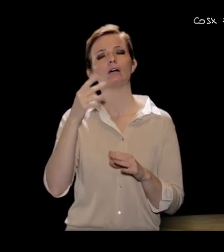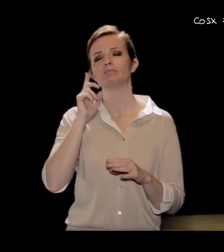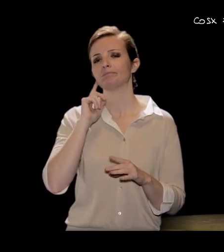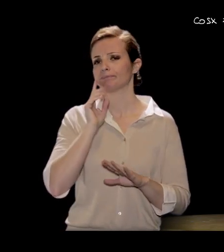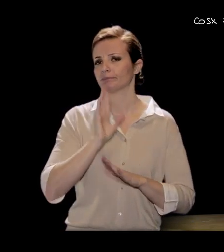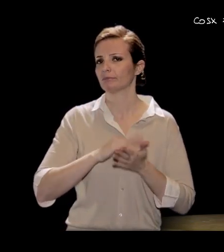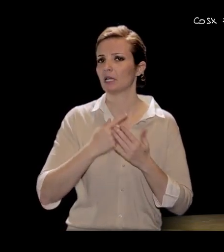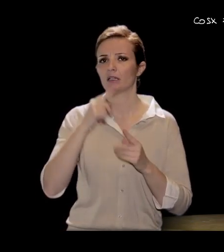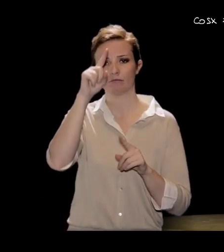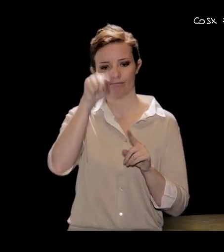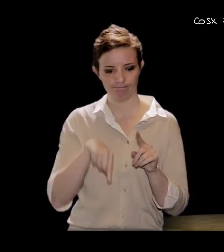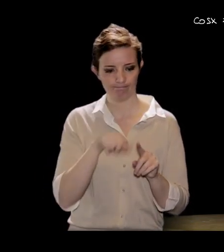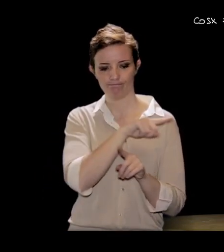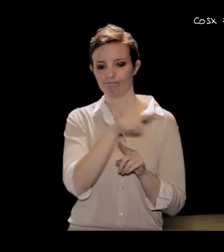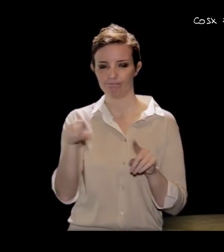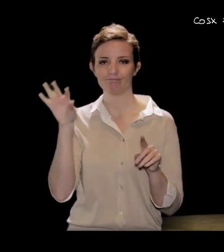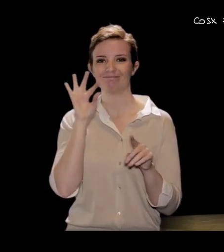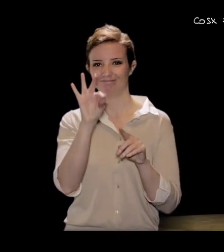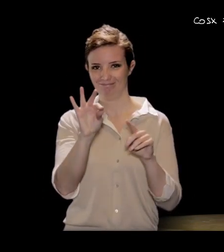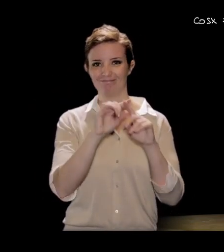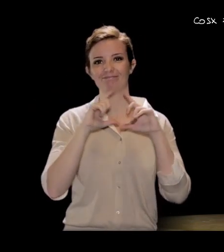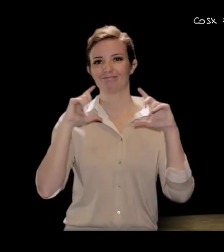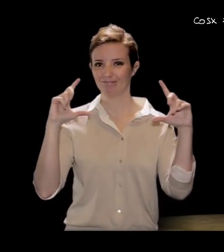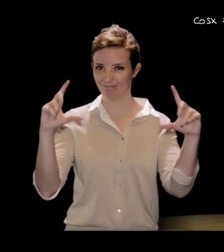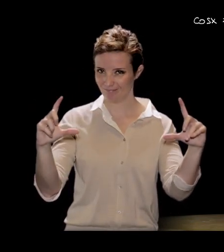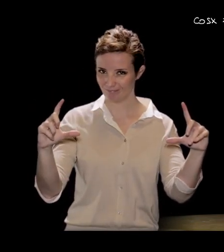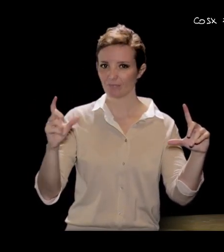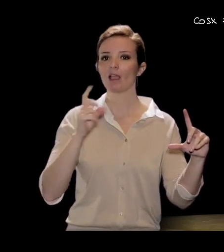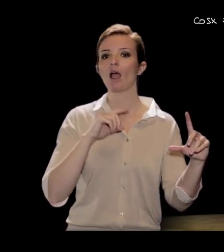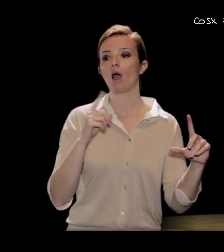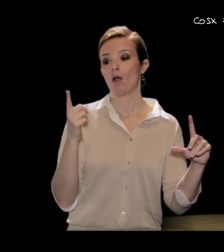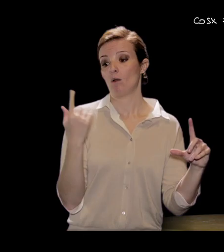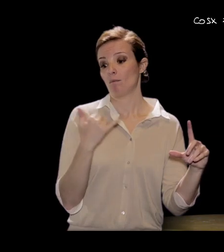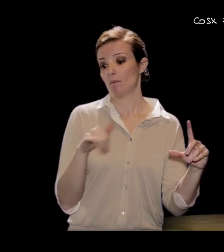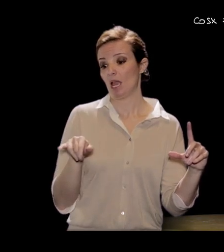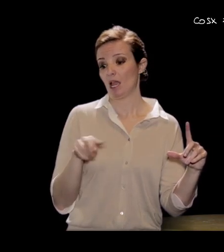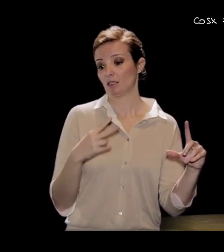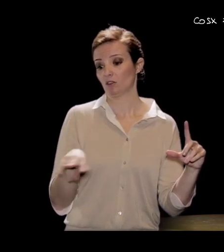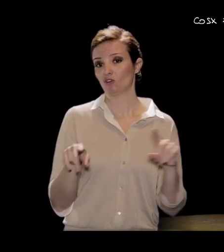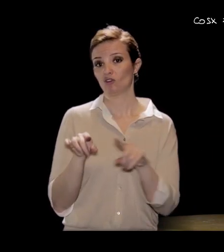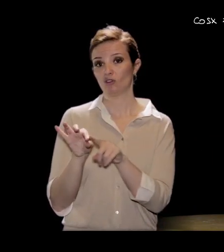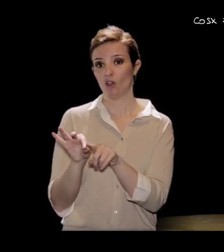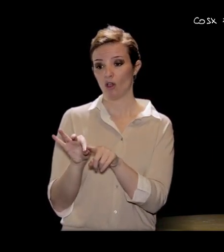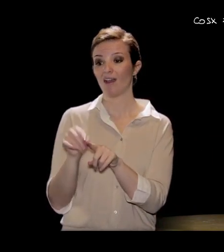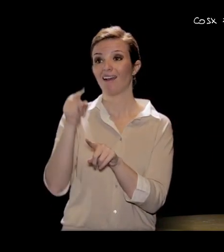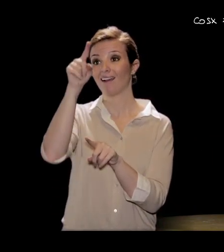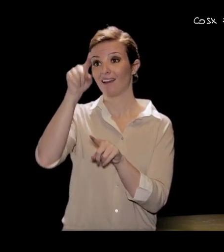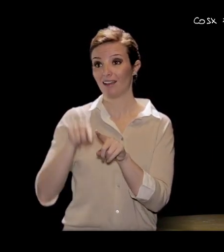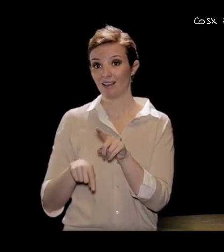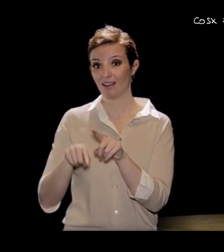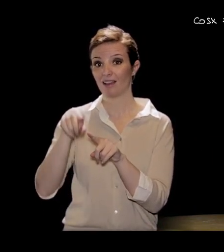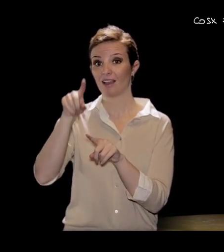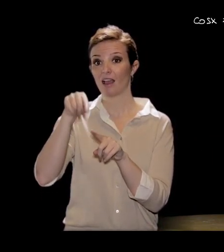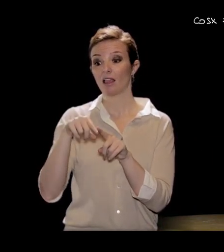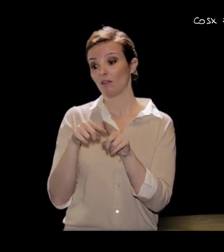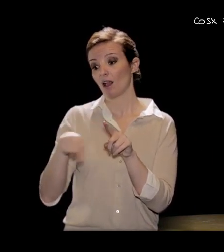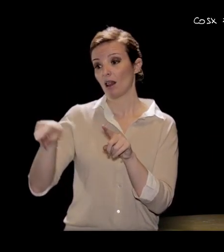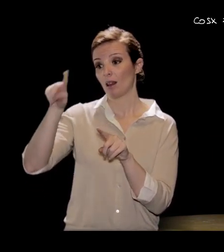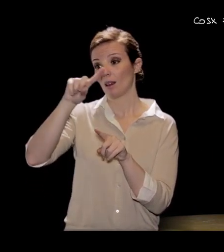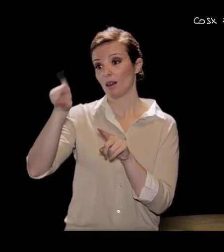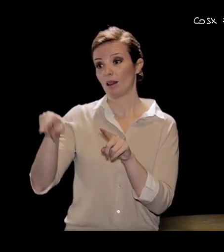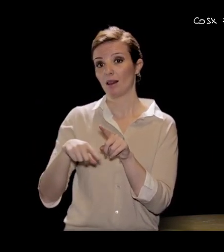rappresentazione grafica, circonferenza goniometrica, un mezzo e quindi tutti questi angoli sono quelli